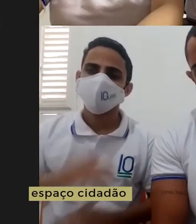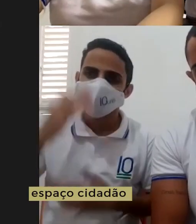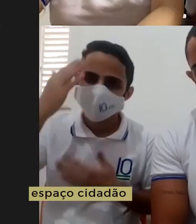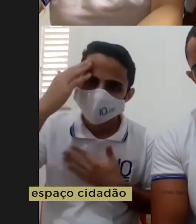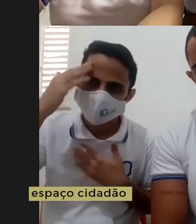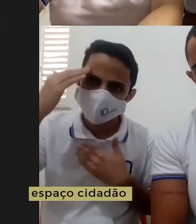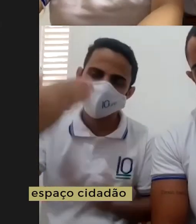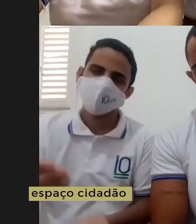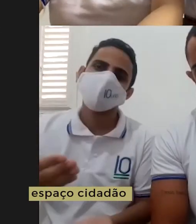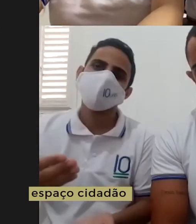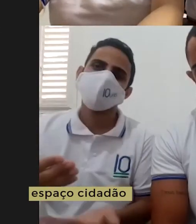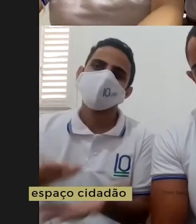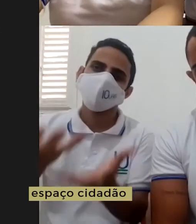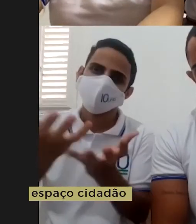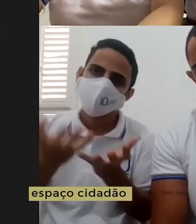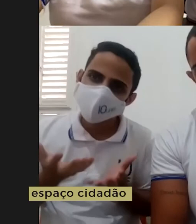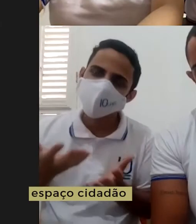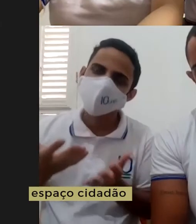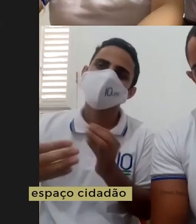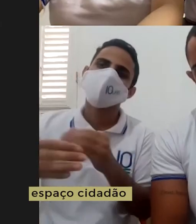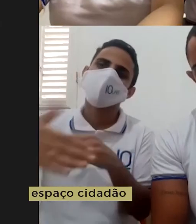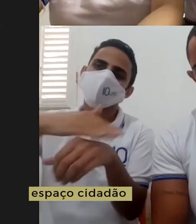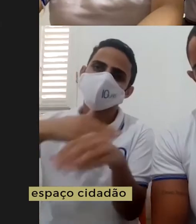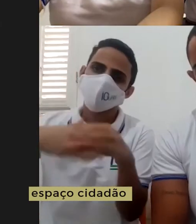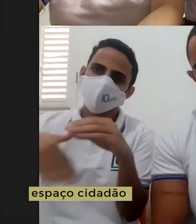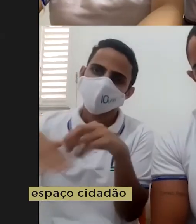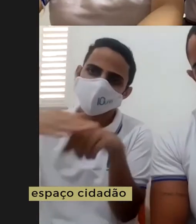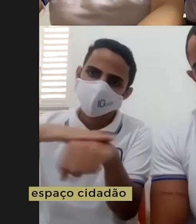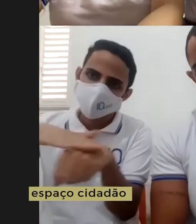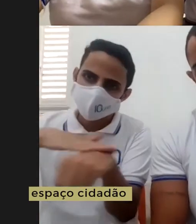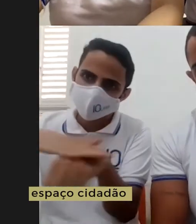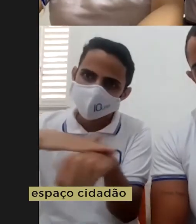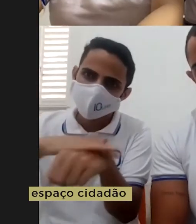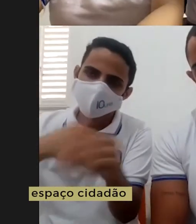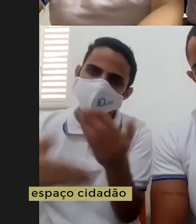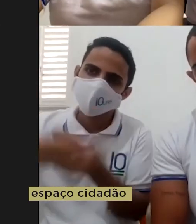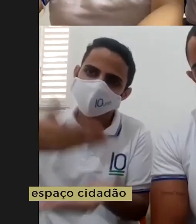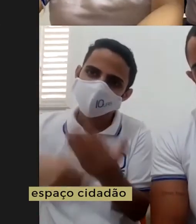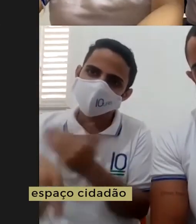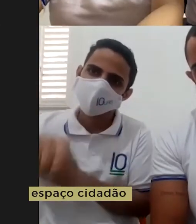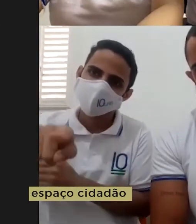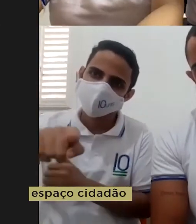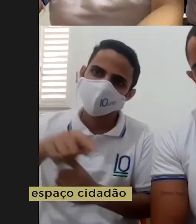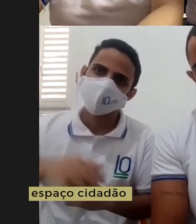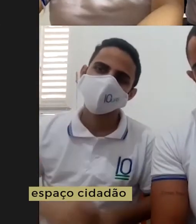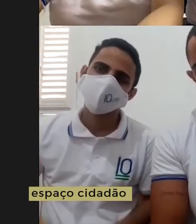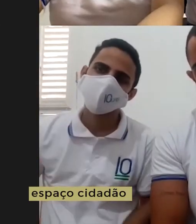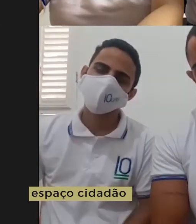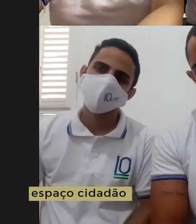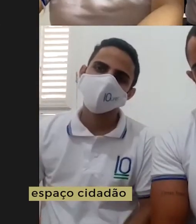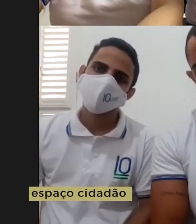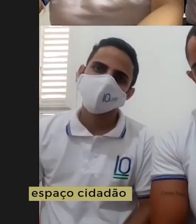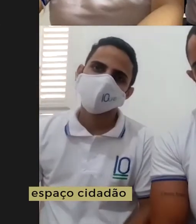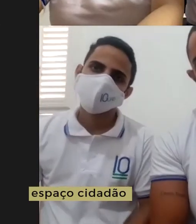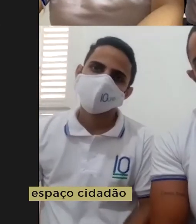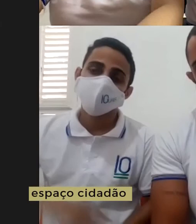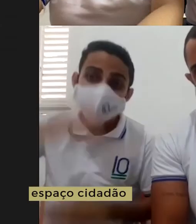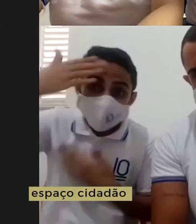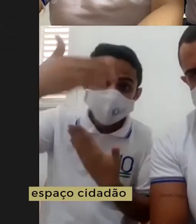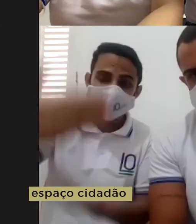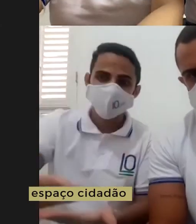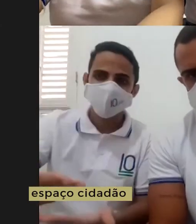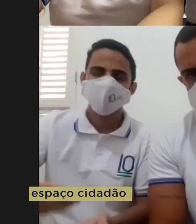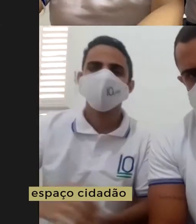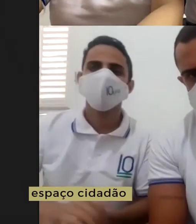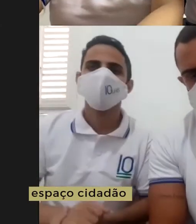todos aqueles que querem, assim como a gente, uma Natal mais igual para todos e todas. Maravilha. Muito obrigado a todos e a todas, sobretudo